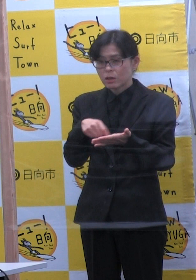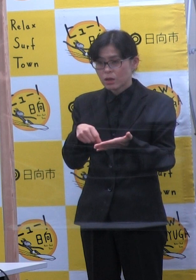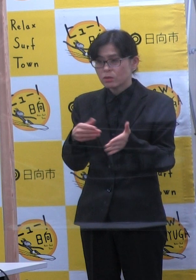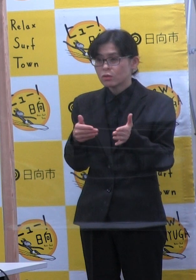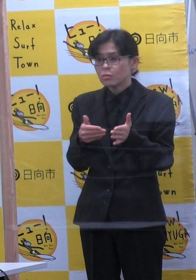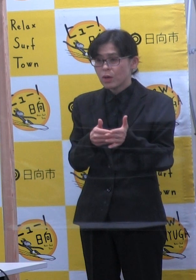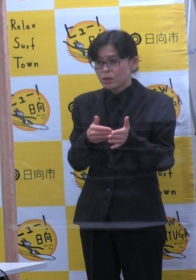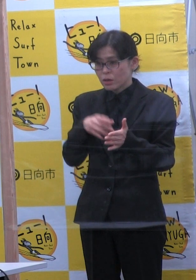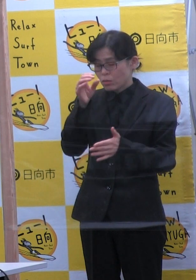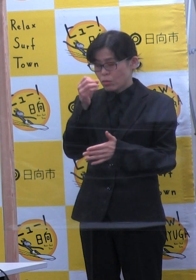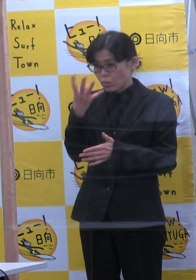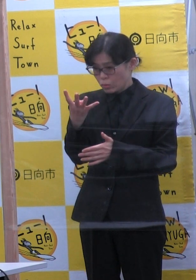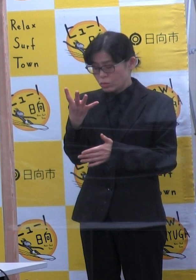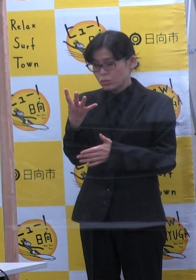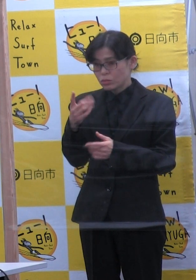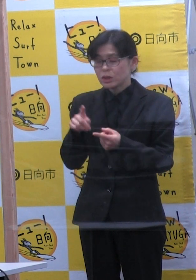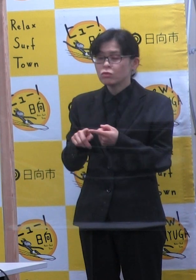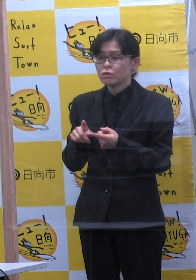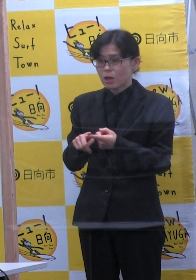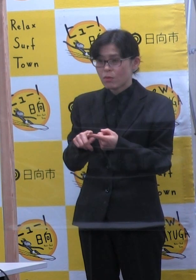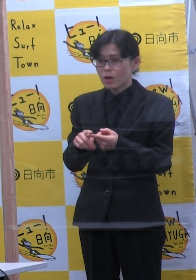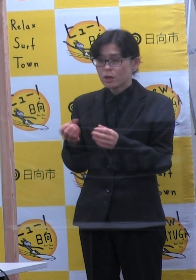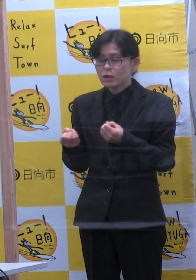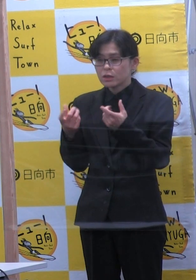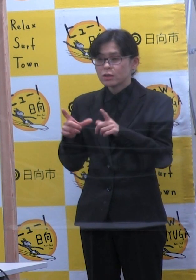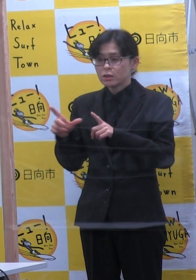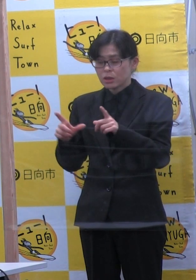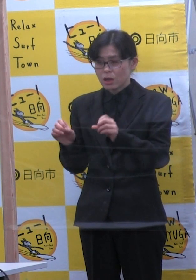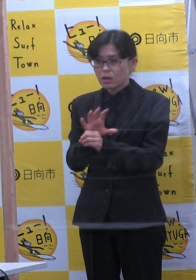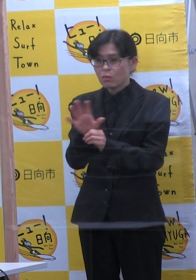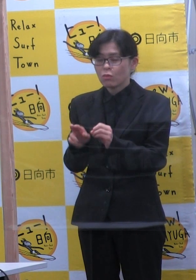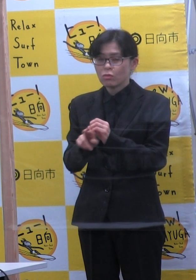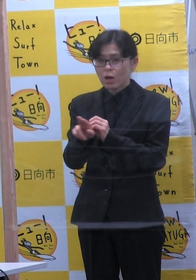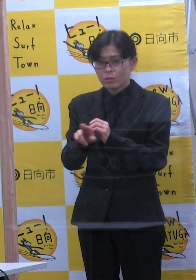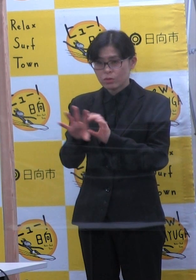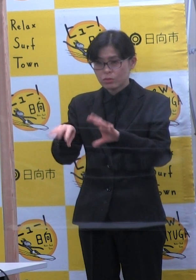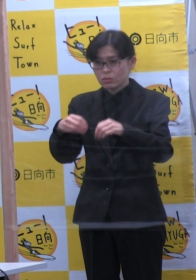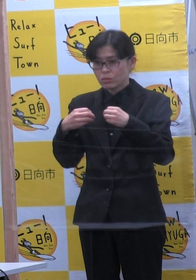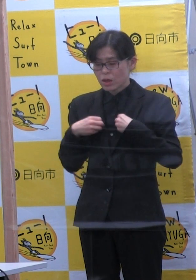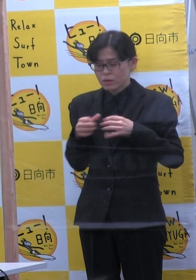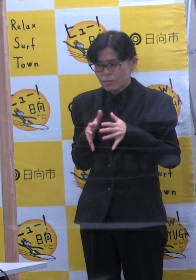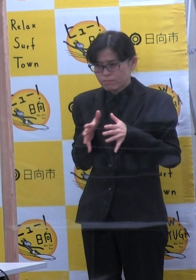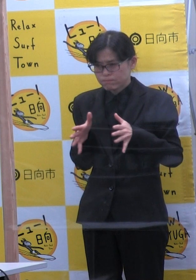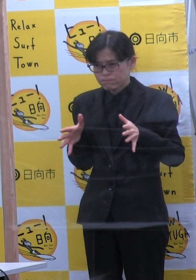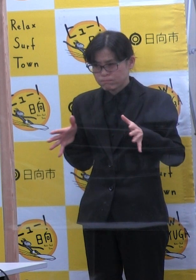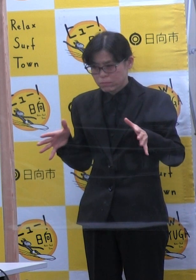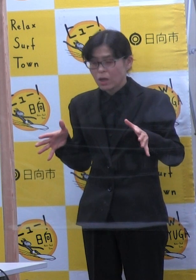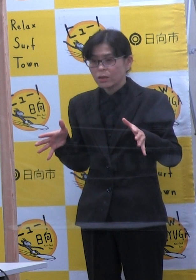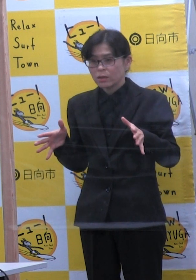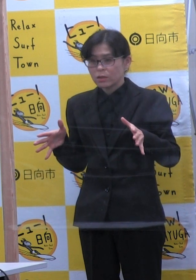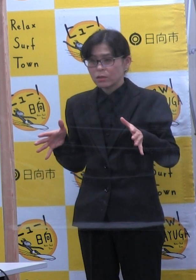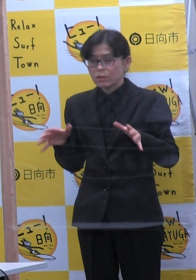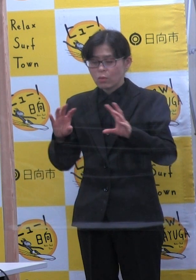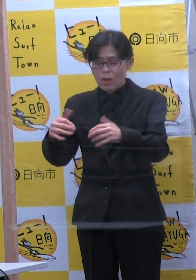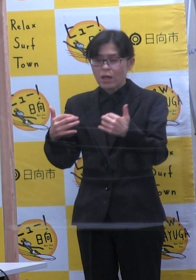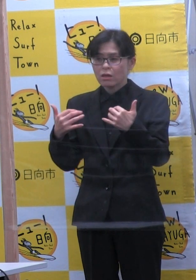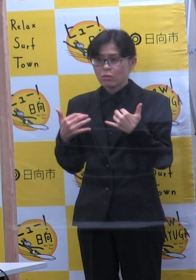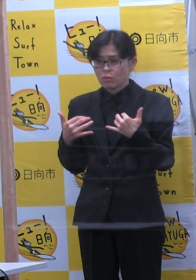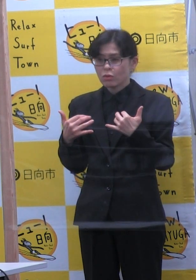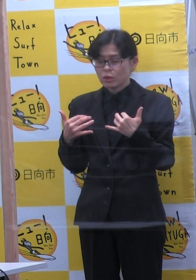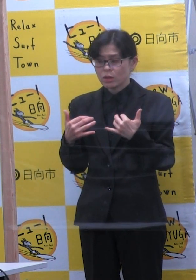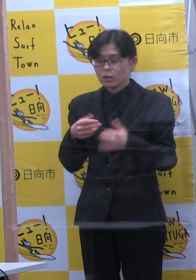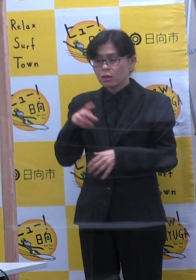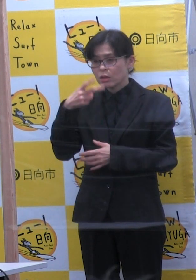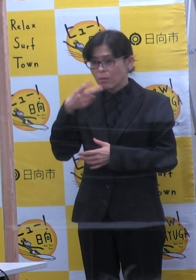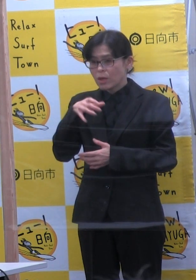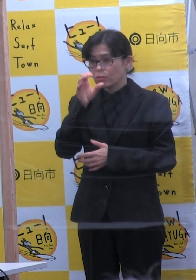までの4件については、新型コロナウイルスの感染拡大の影響による飲